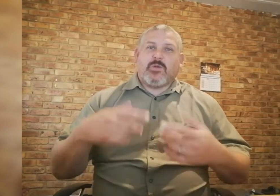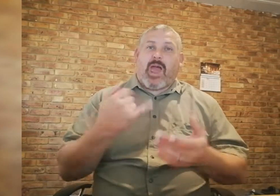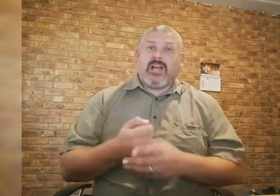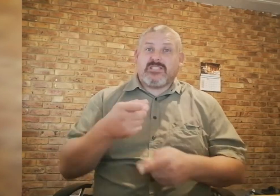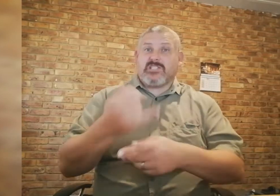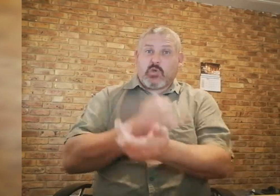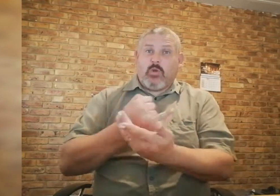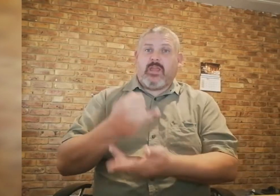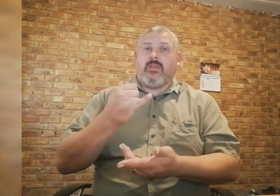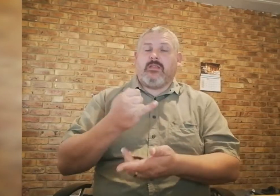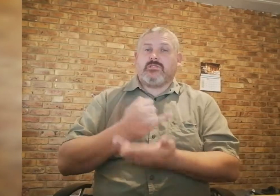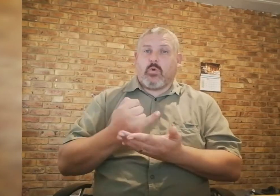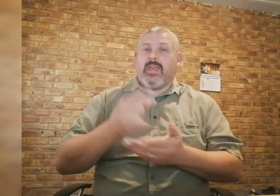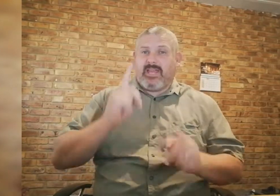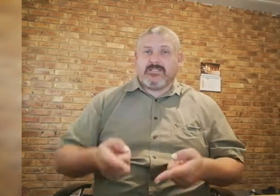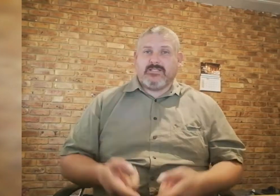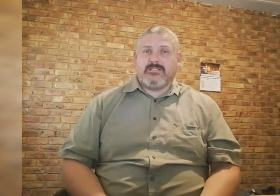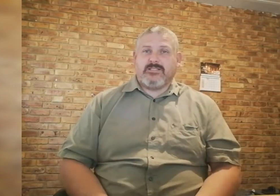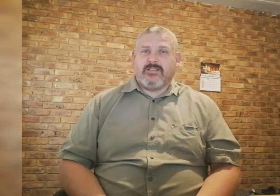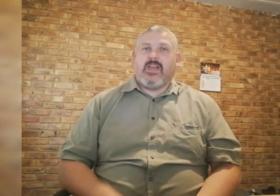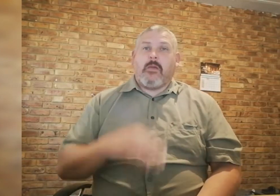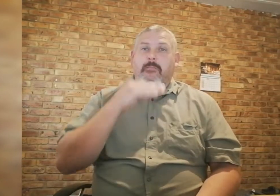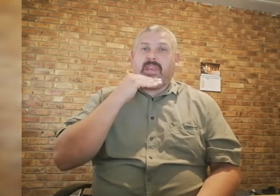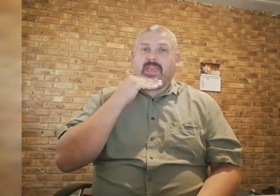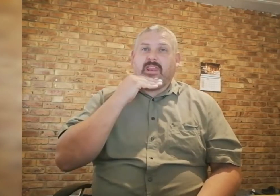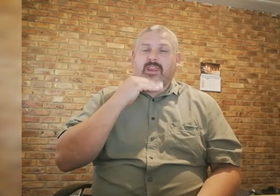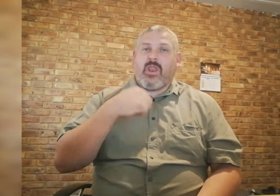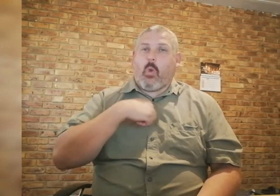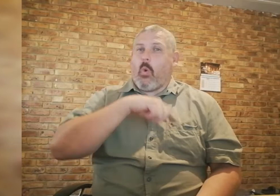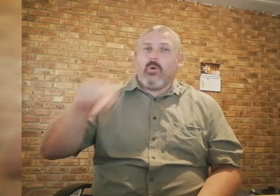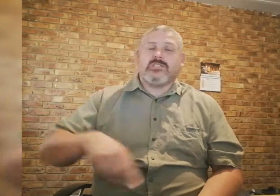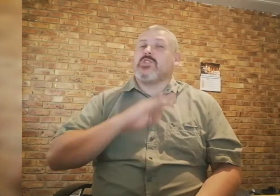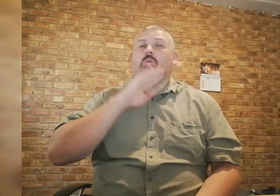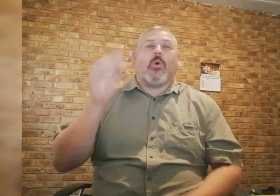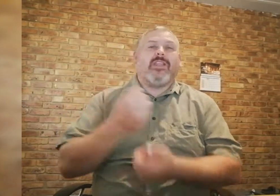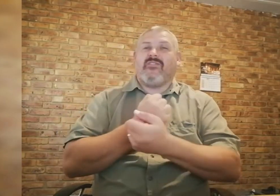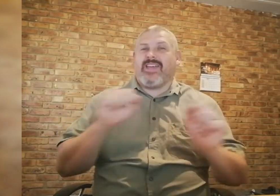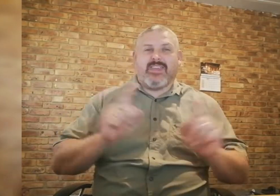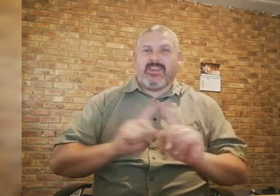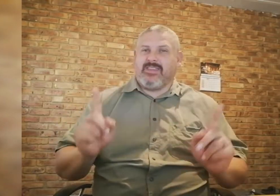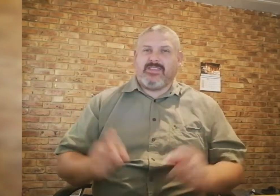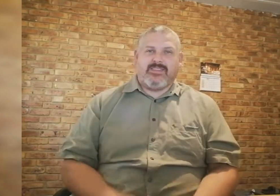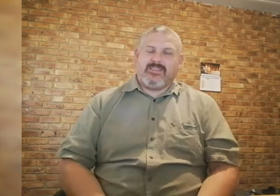So, as dit sonde is, beteken ons is nooit vry nie.